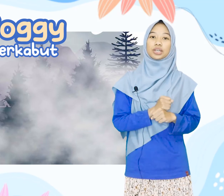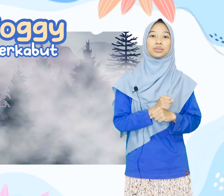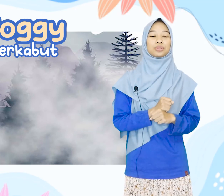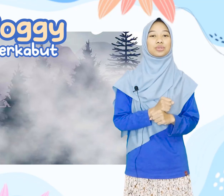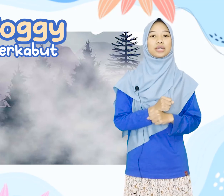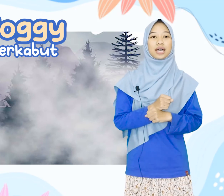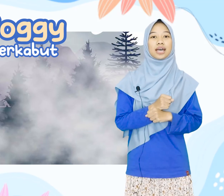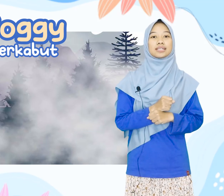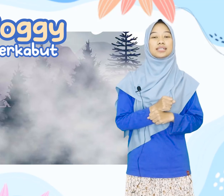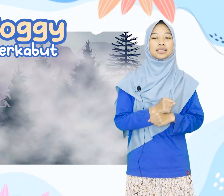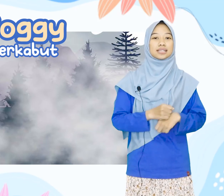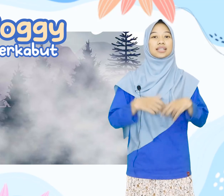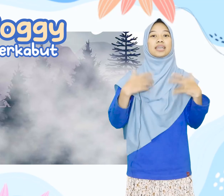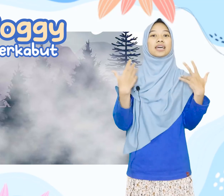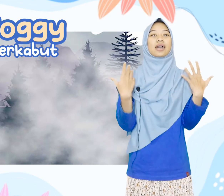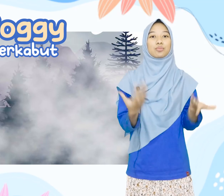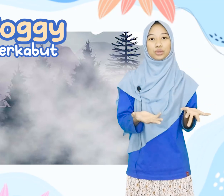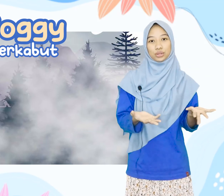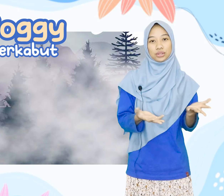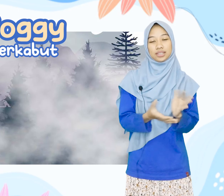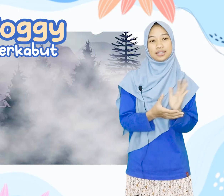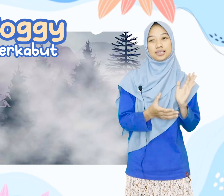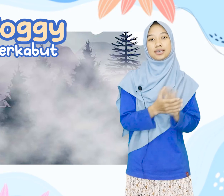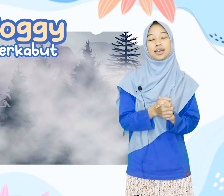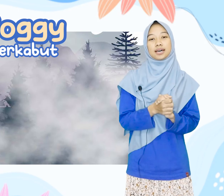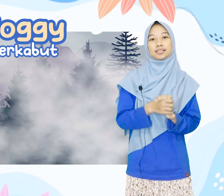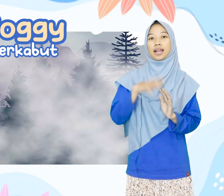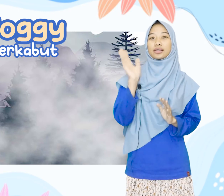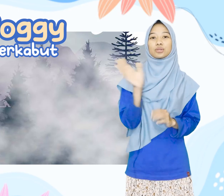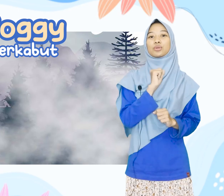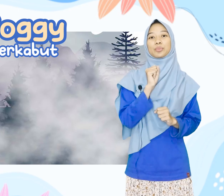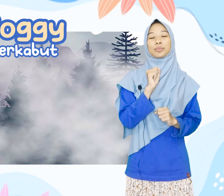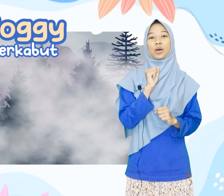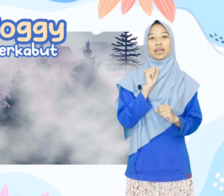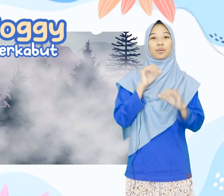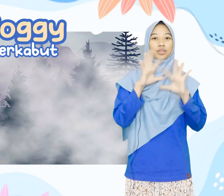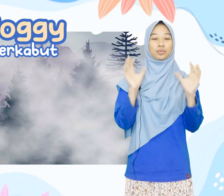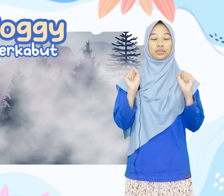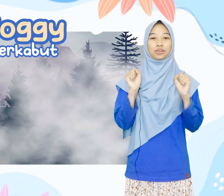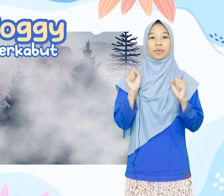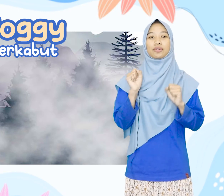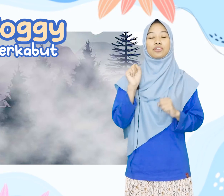itu juga disertai dengan kabut. Jadi jalanan tertutup oleh kabut-kabut itu namanya adalah